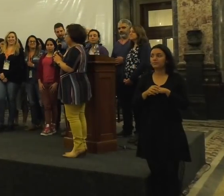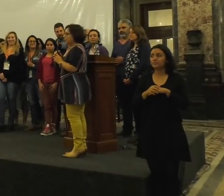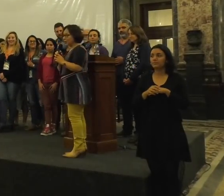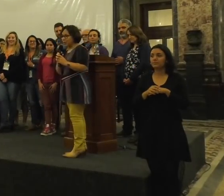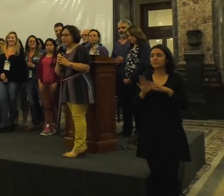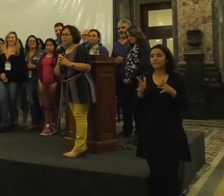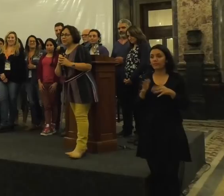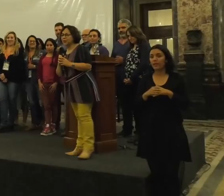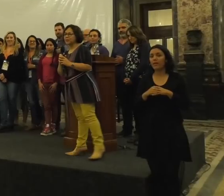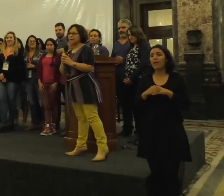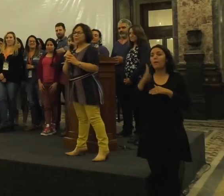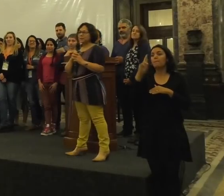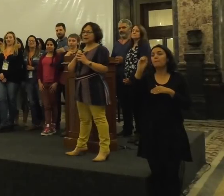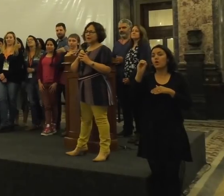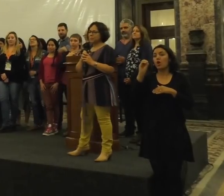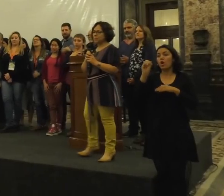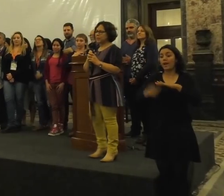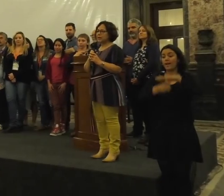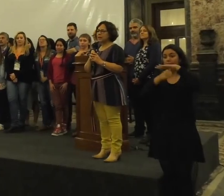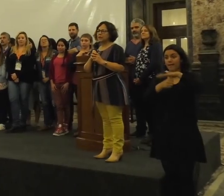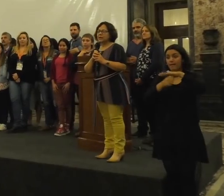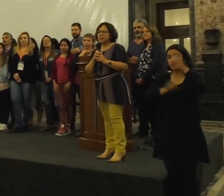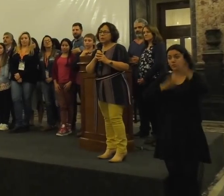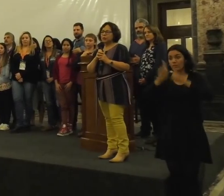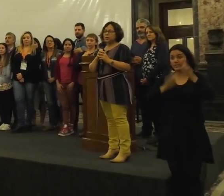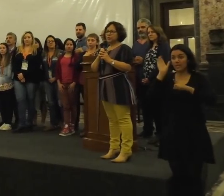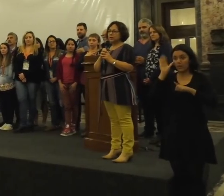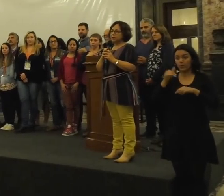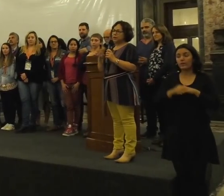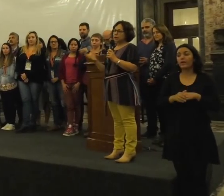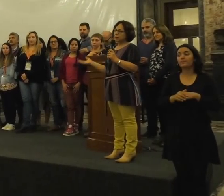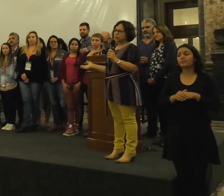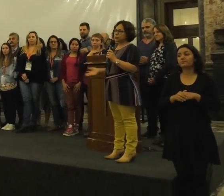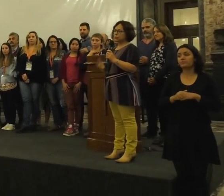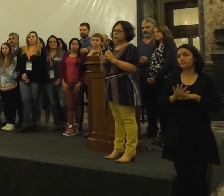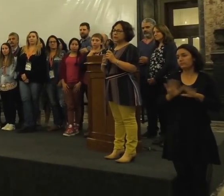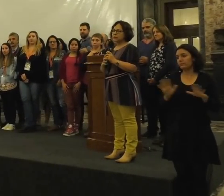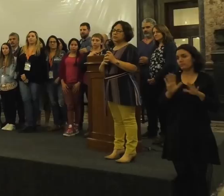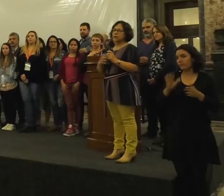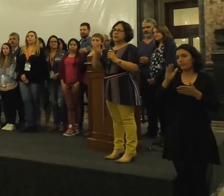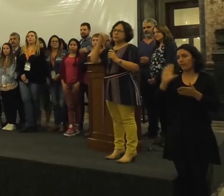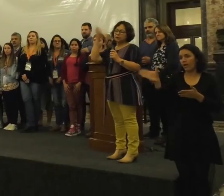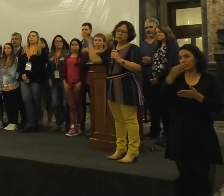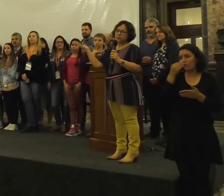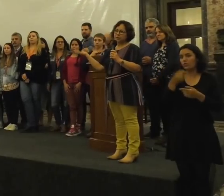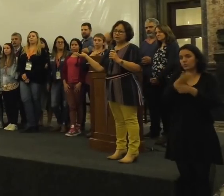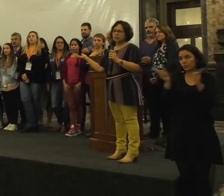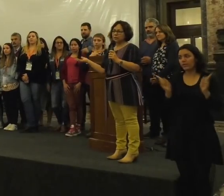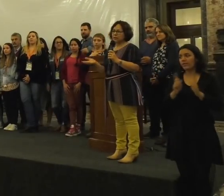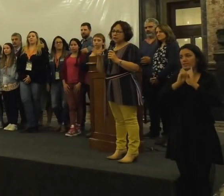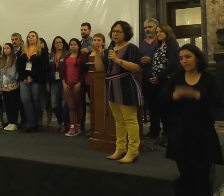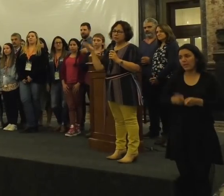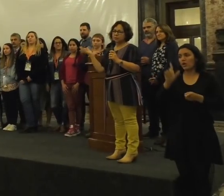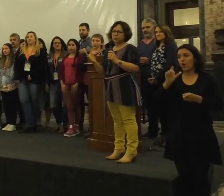al Prorrectorado de Gestión de la Universidad de la República. Y bueno, en definitiva, nada, a todos ustedes, también